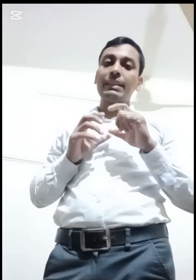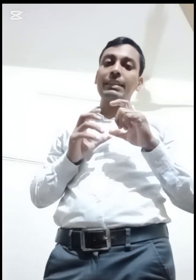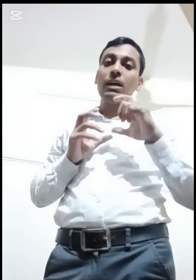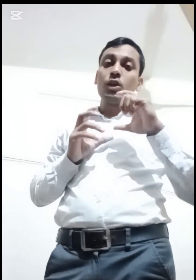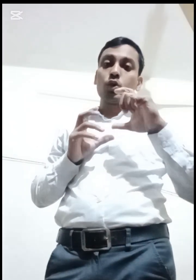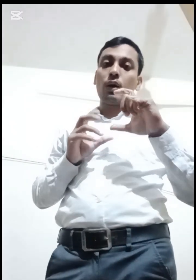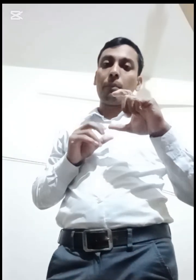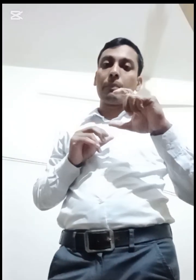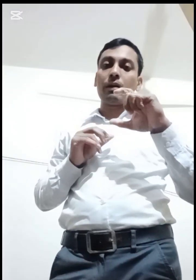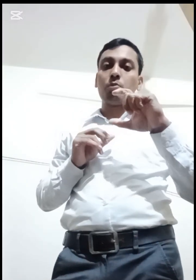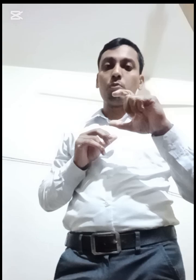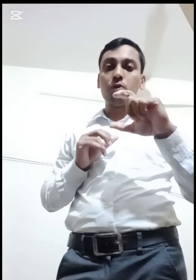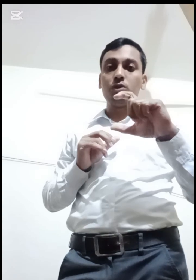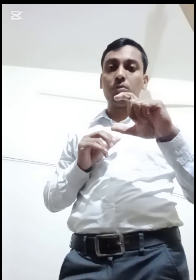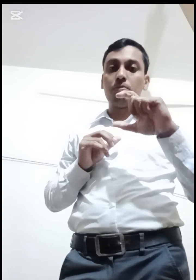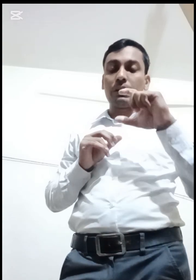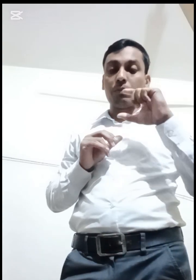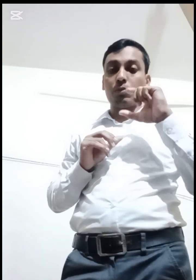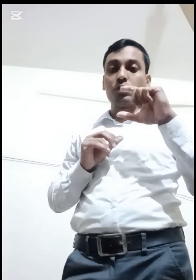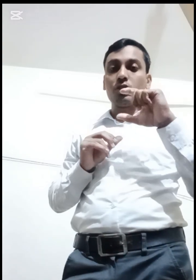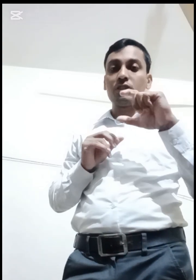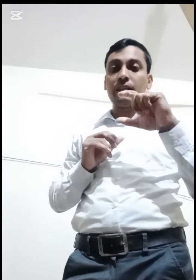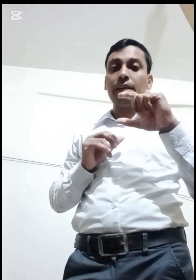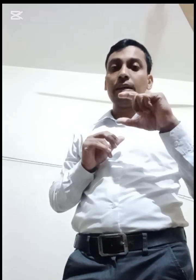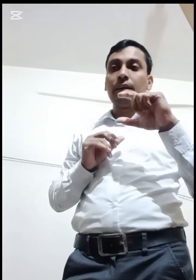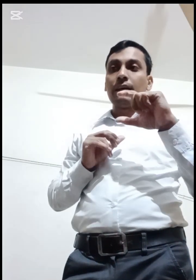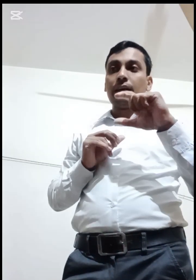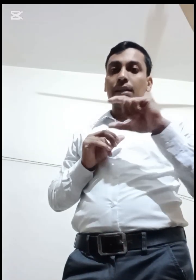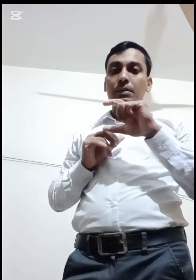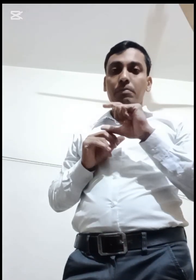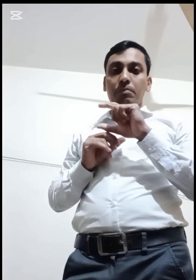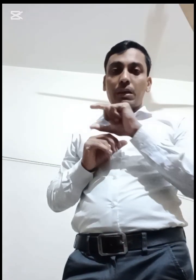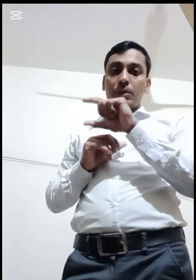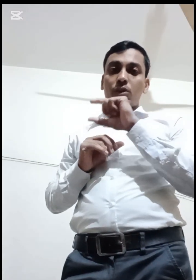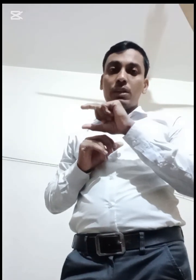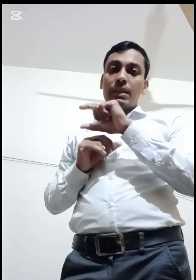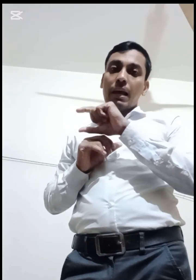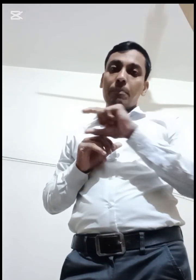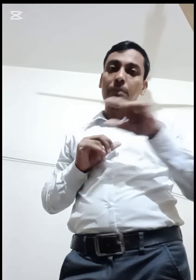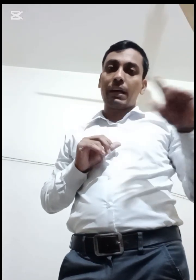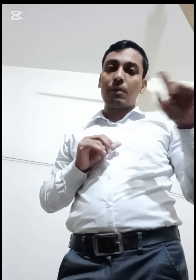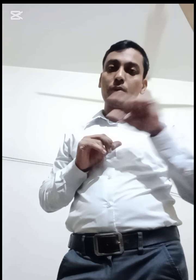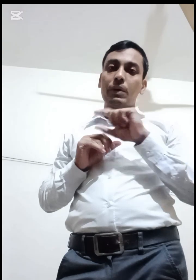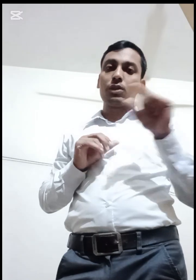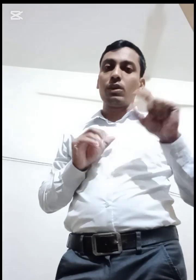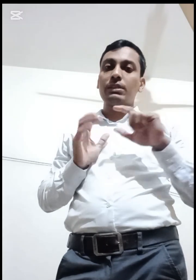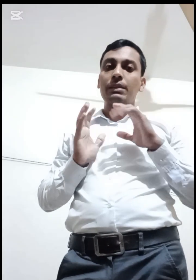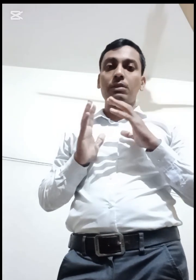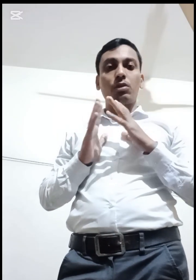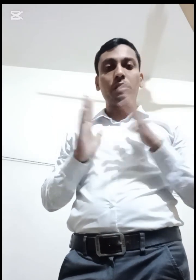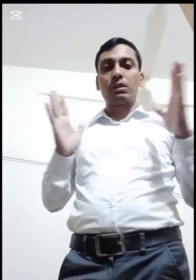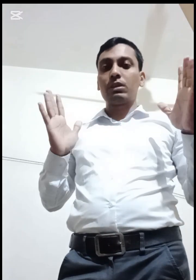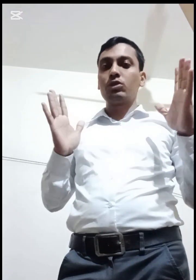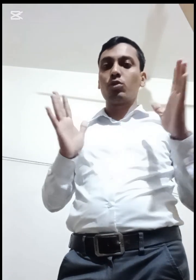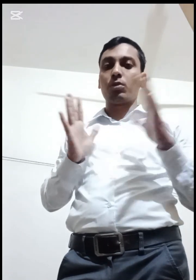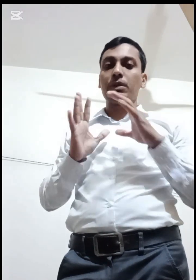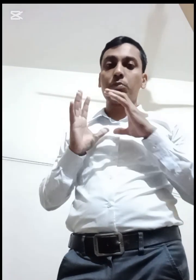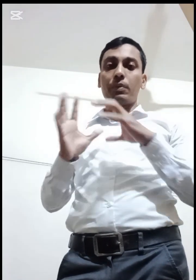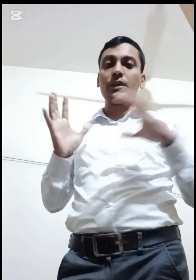সেক্ষেত্রে 16 অ্যাম্পিয়ার পর্যন্ত সে তার ভিতর দিয়ে কারেন্ট প্রবাহিত হলে সে কিচ্ছু করবে না, প্রবাহিত